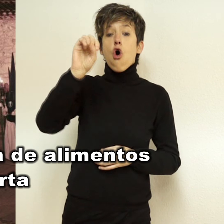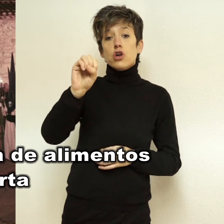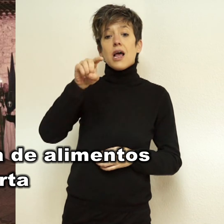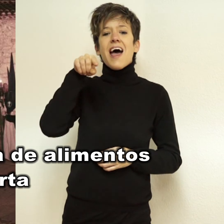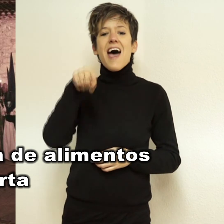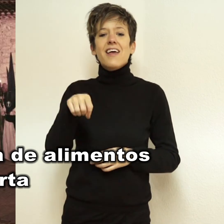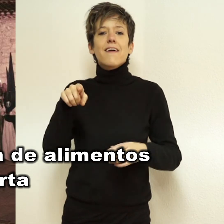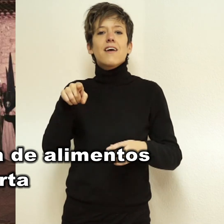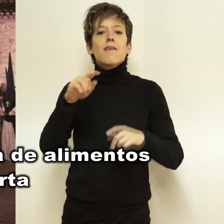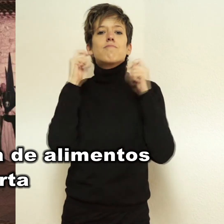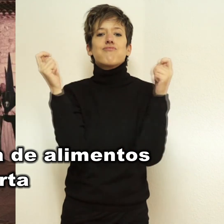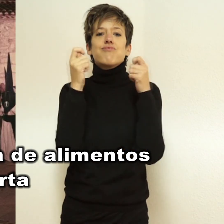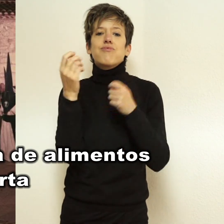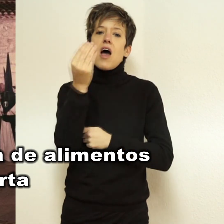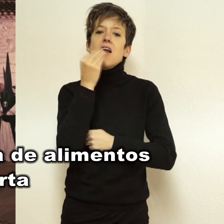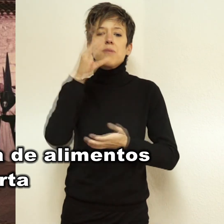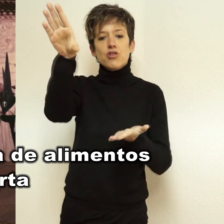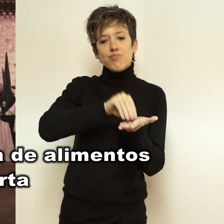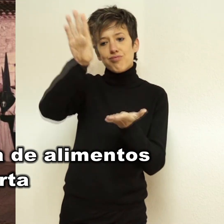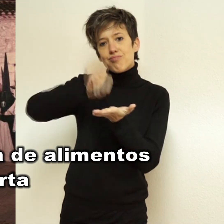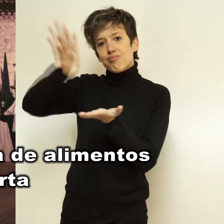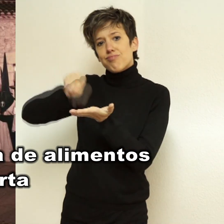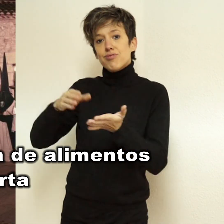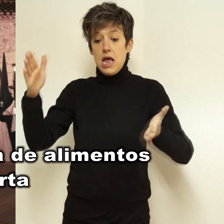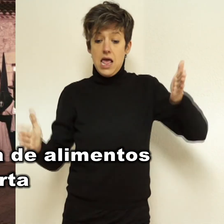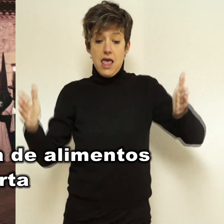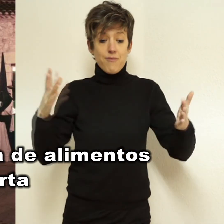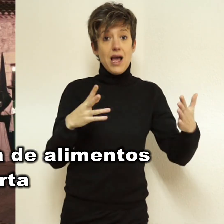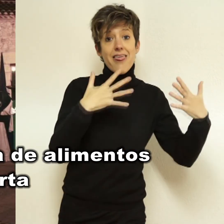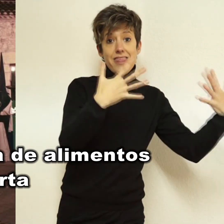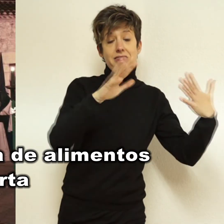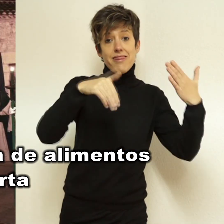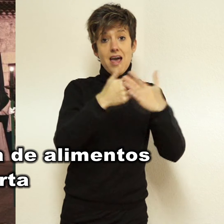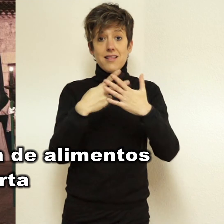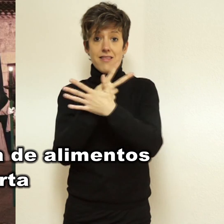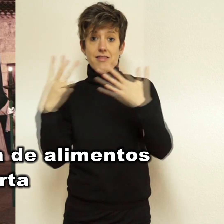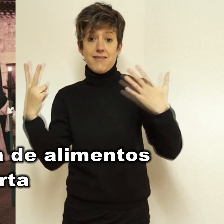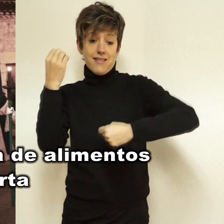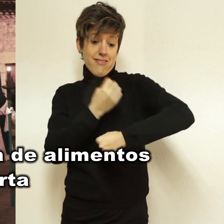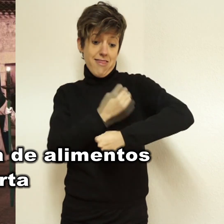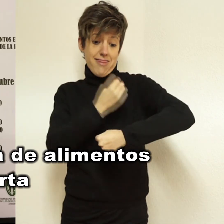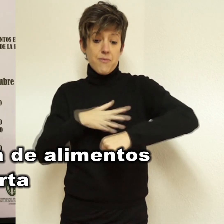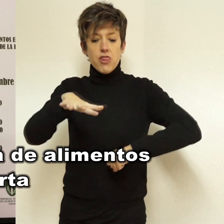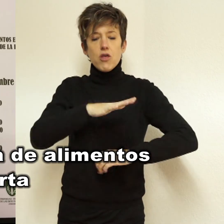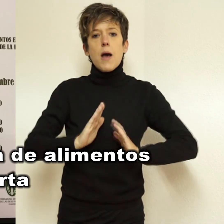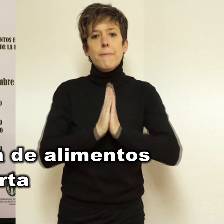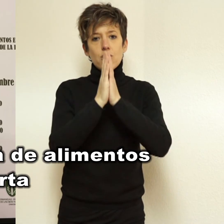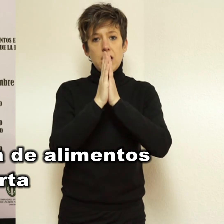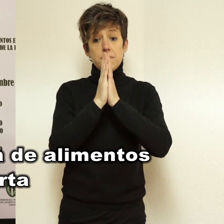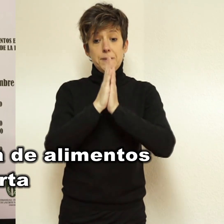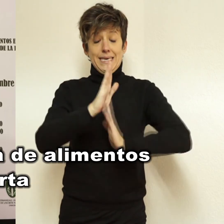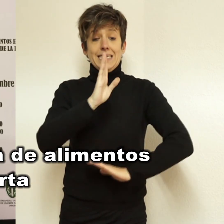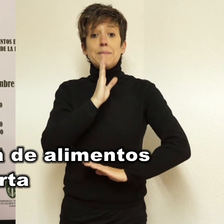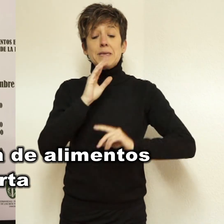campaña de recogida de alimentos, conjunta, que se desarrollará del 10 al 17 de diciembre en el centro parroquial. Será